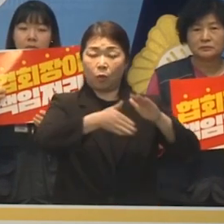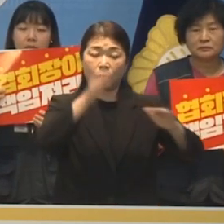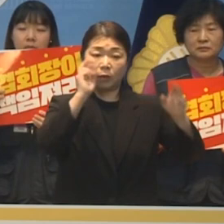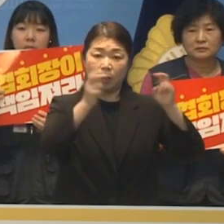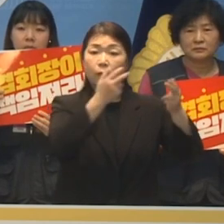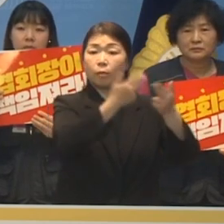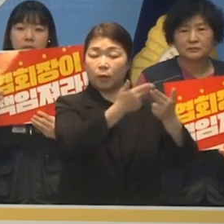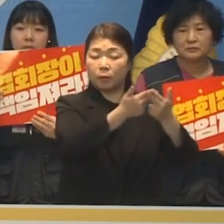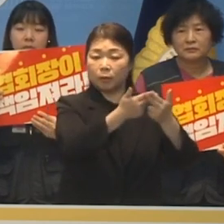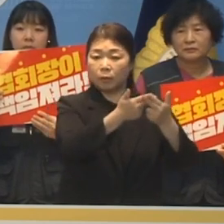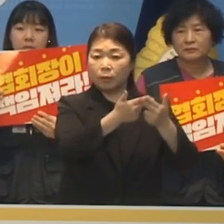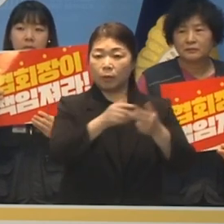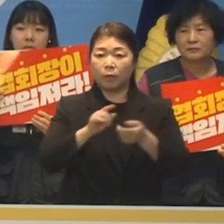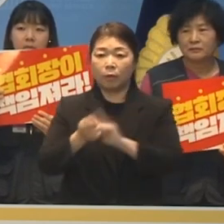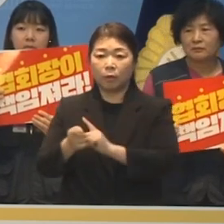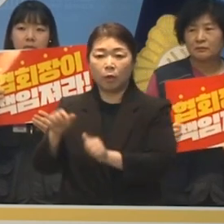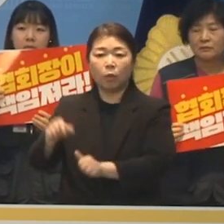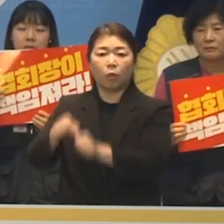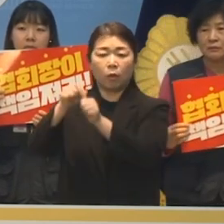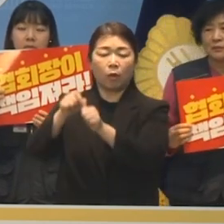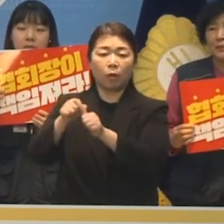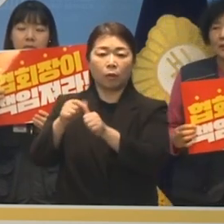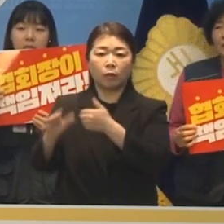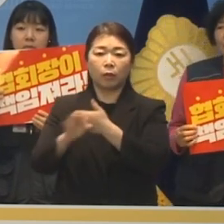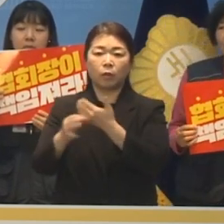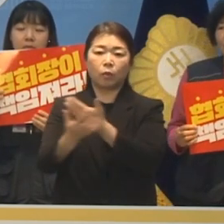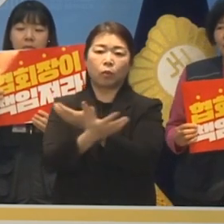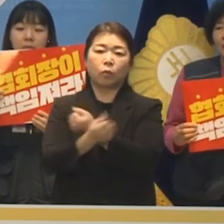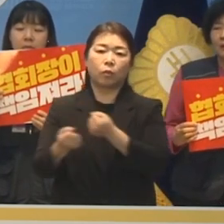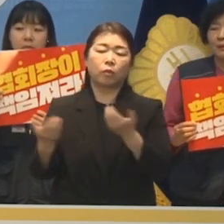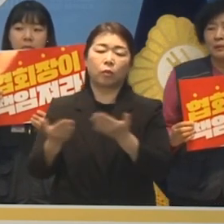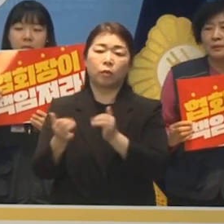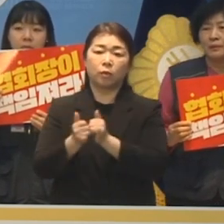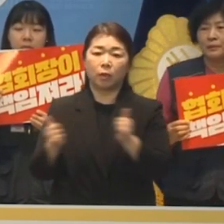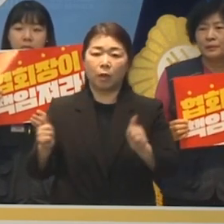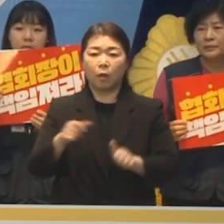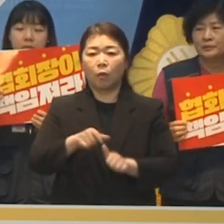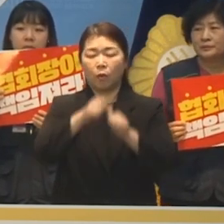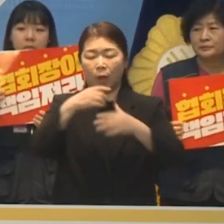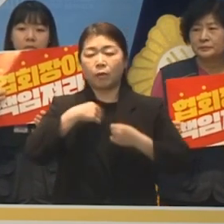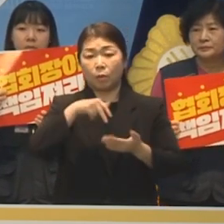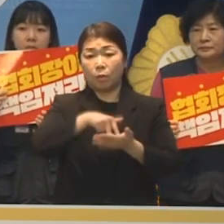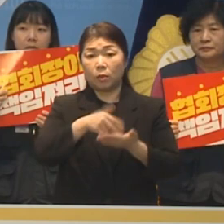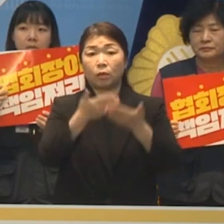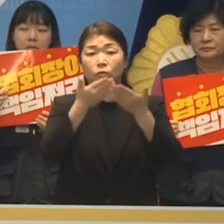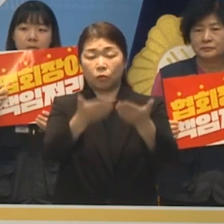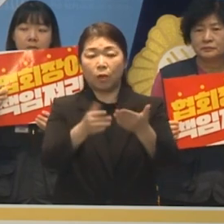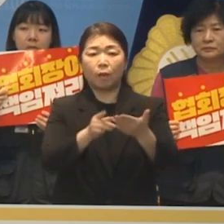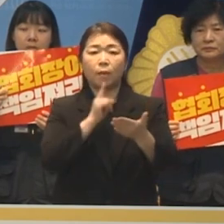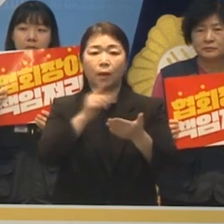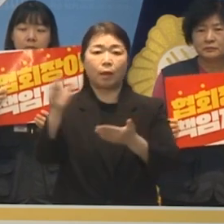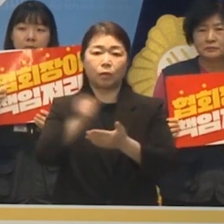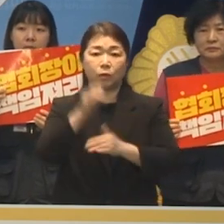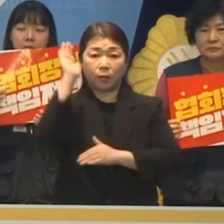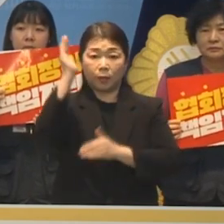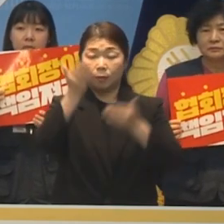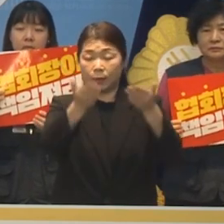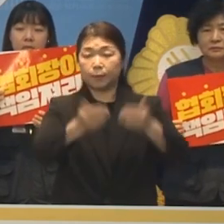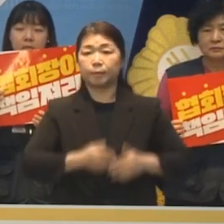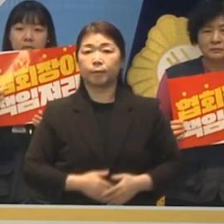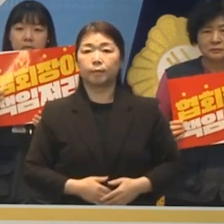한국전기공사협회는 간접고용 비정규직 미화 노동자 고용 안정 보장하라라는 내용으로 기자회견문